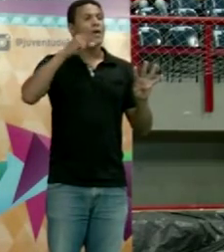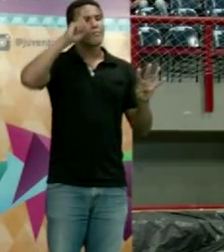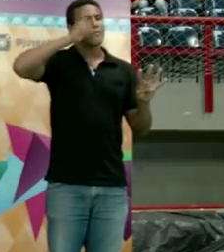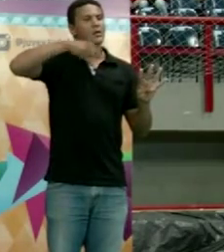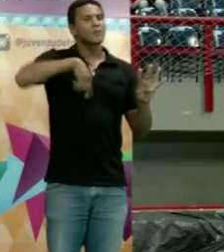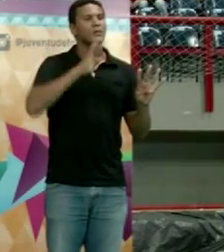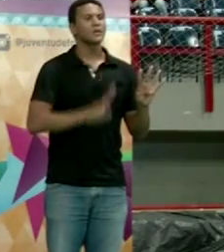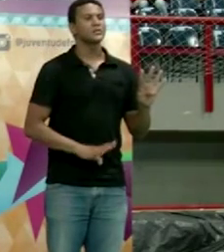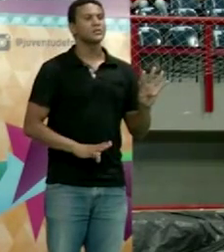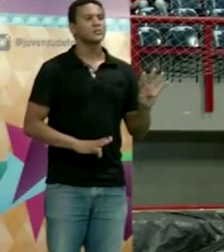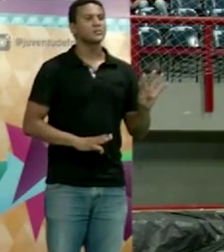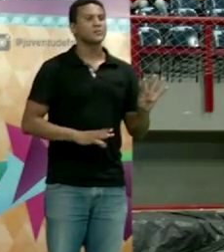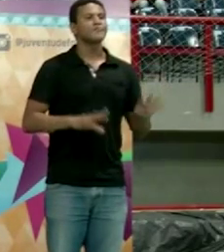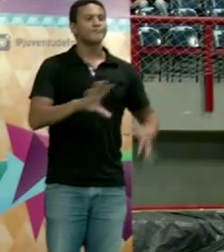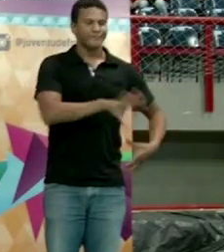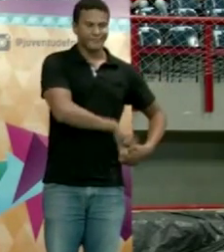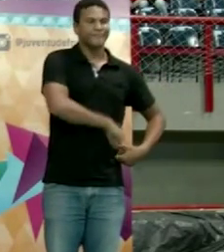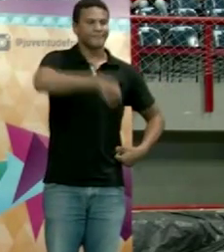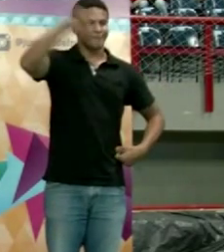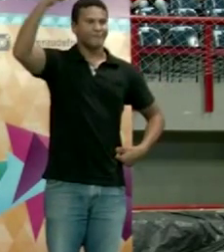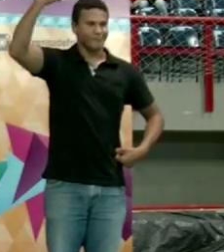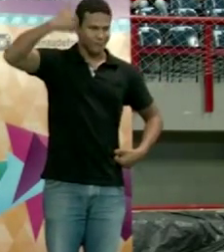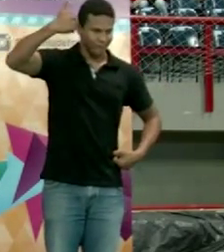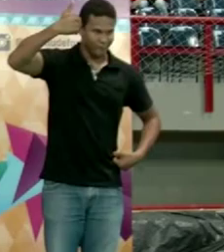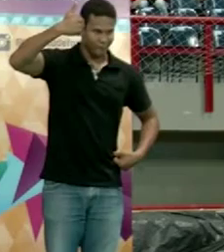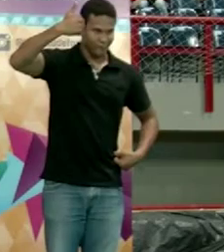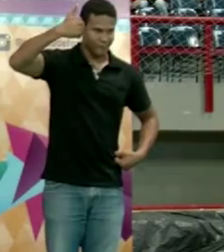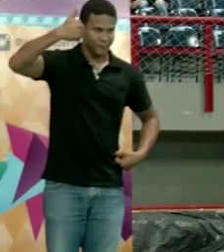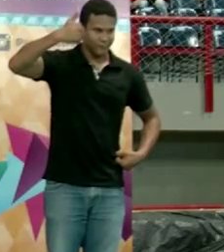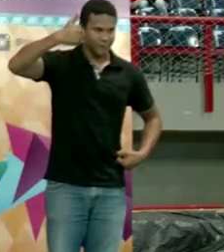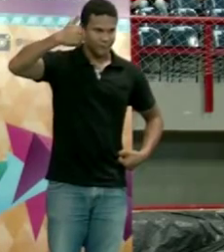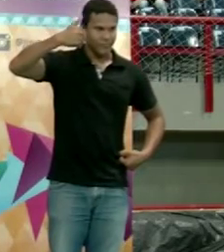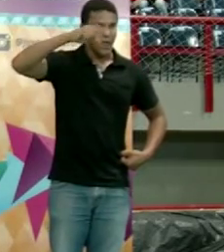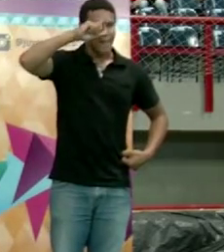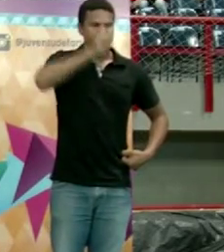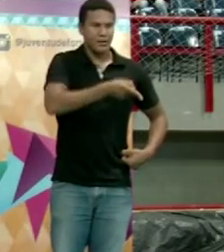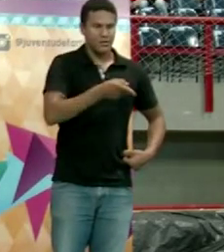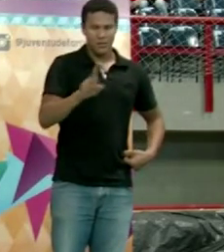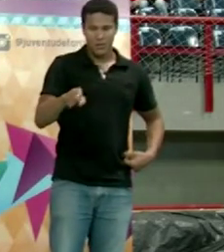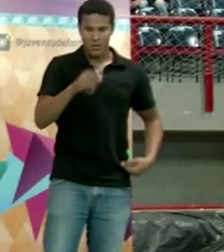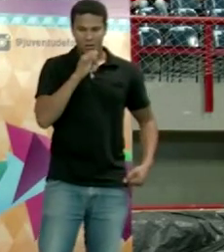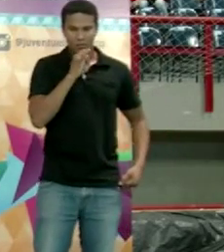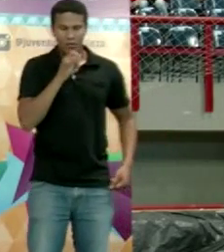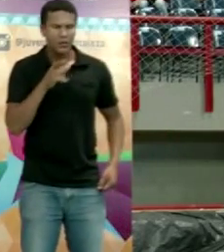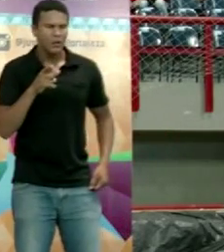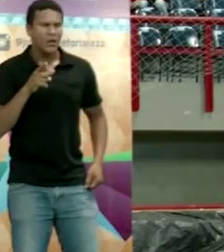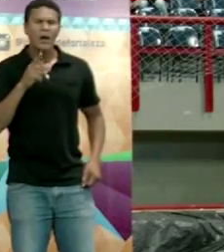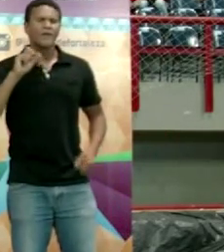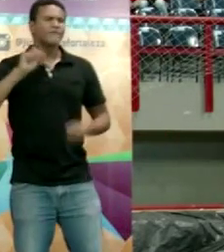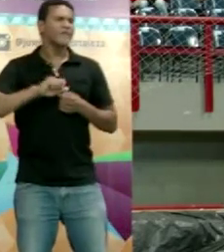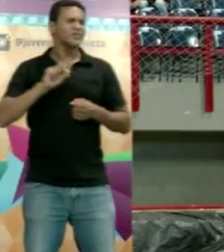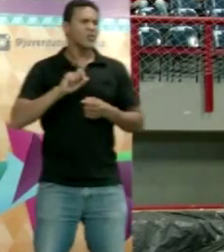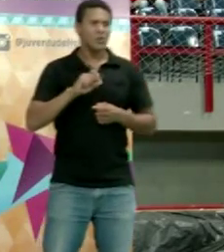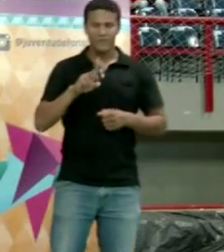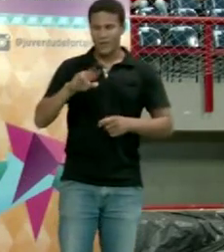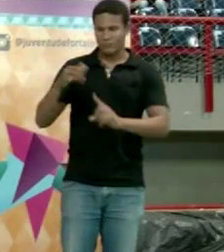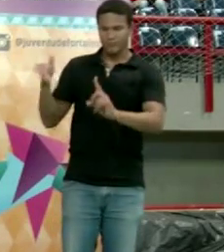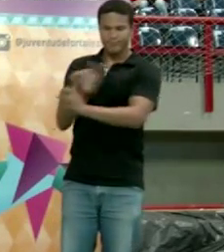Brasil? Dom Pedro I. O que é que ele vai fazer com essas revoltas? Meter a